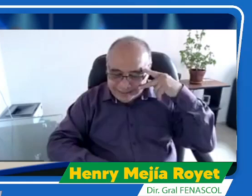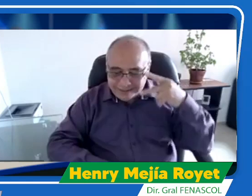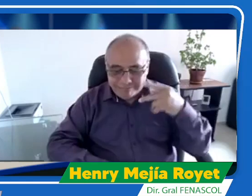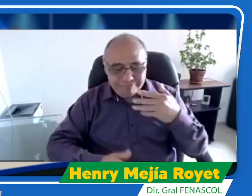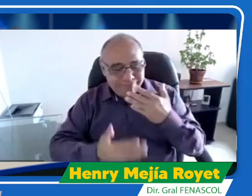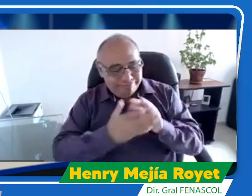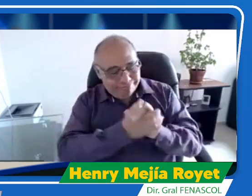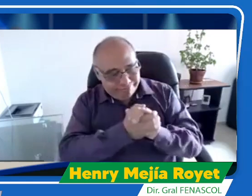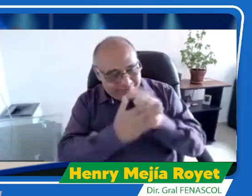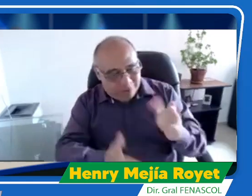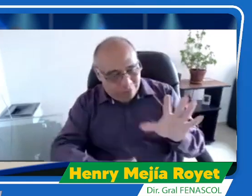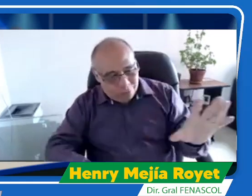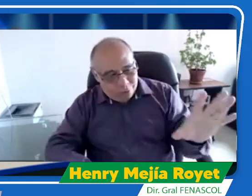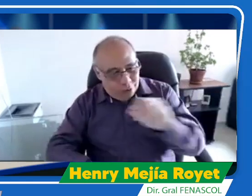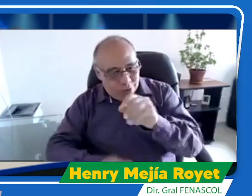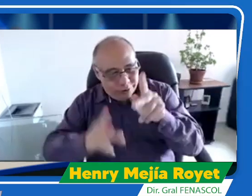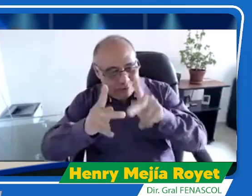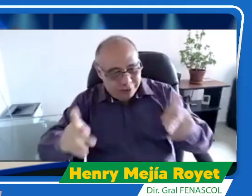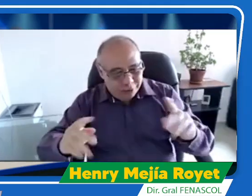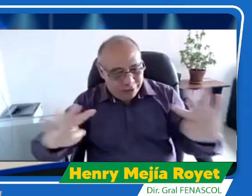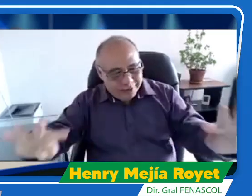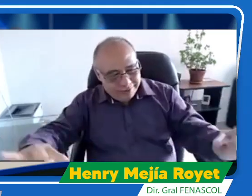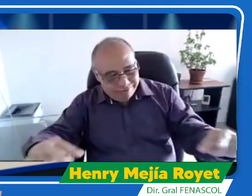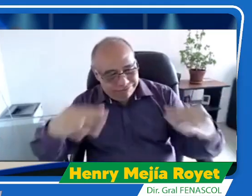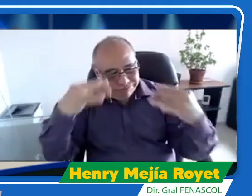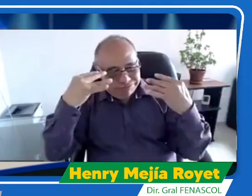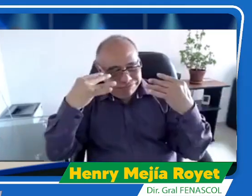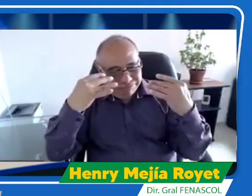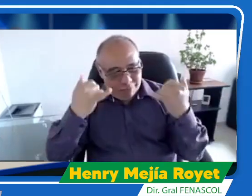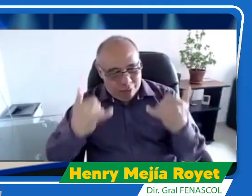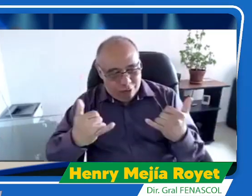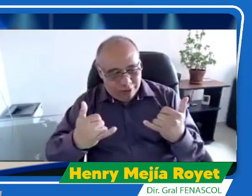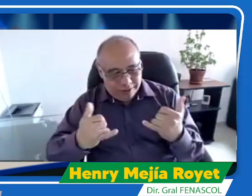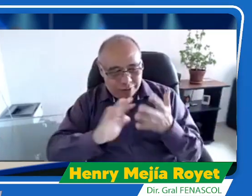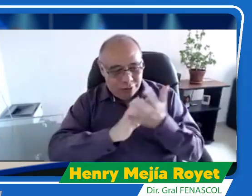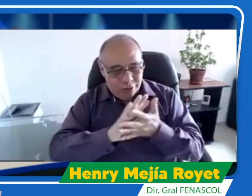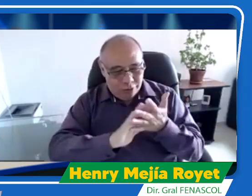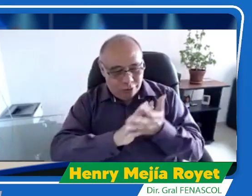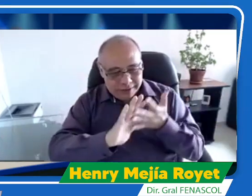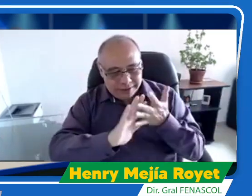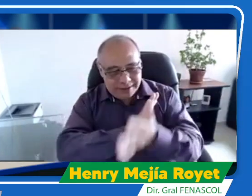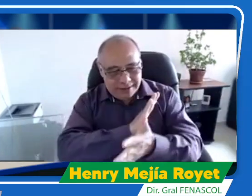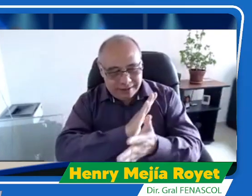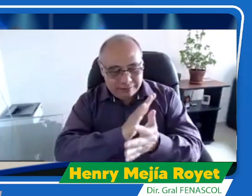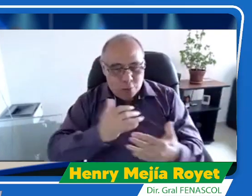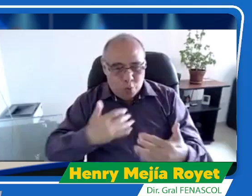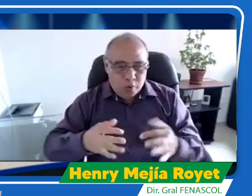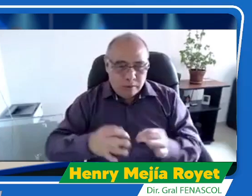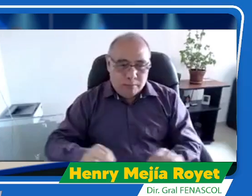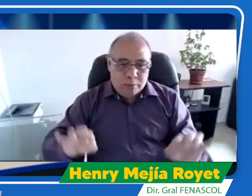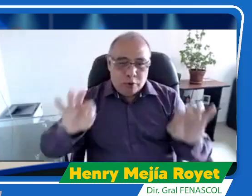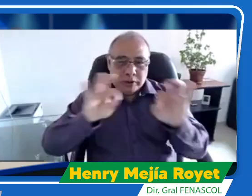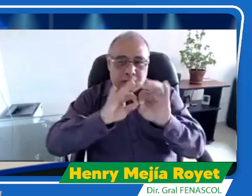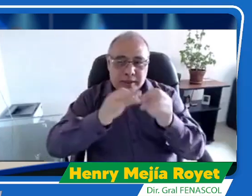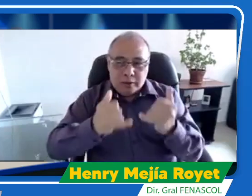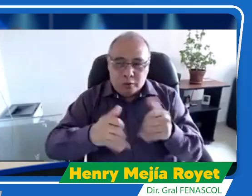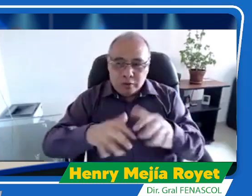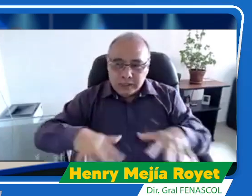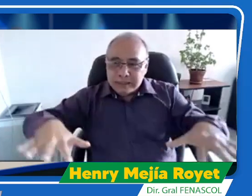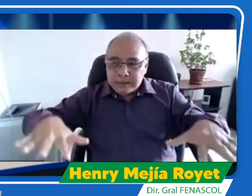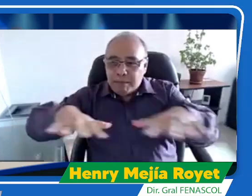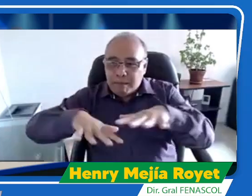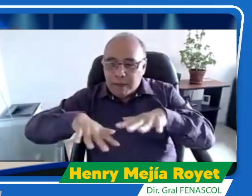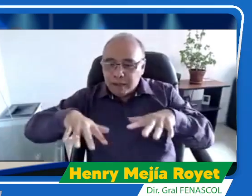Hola, muy buenas tardes, Erika. Un saludo para todas las personas que están conectadas con nosotros en este momento en